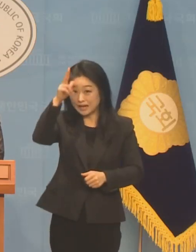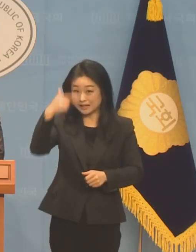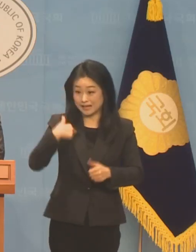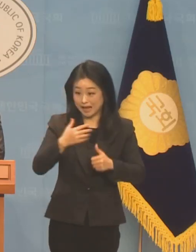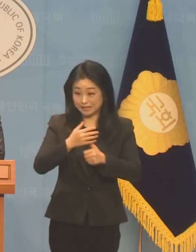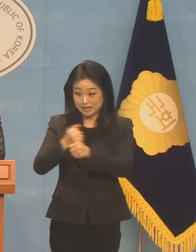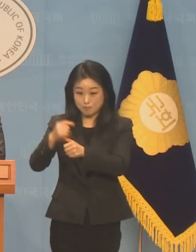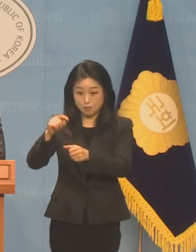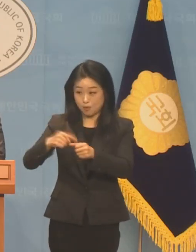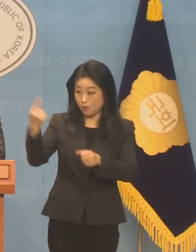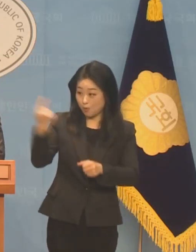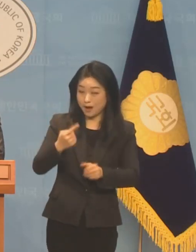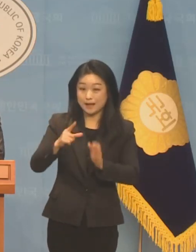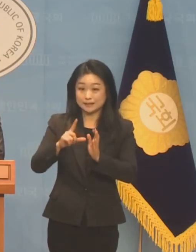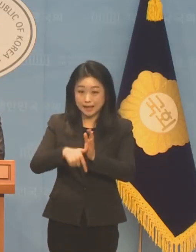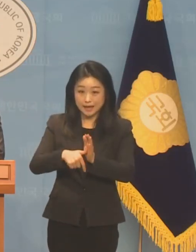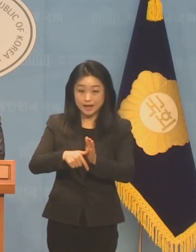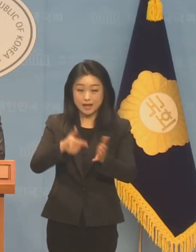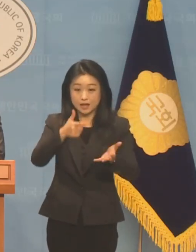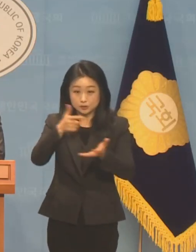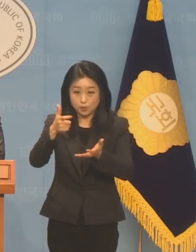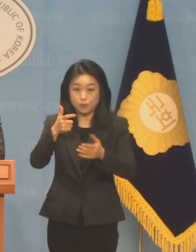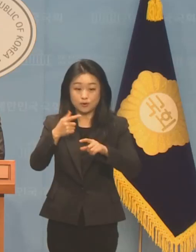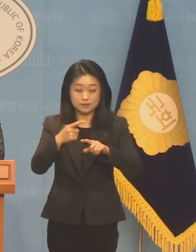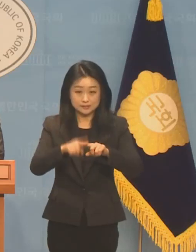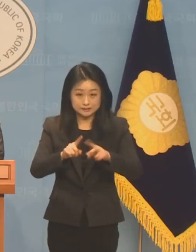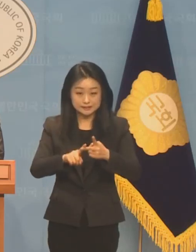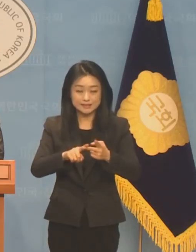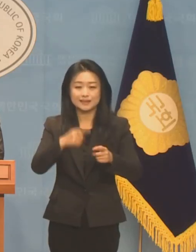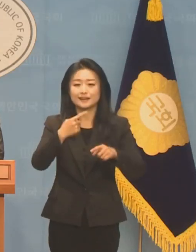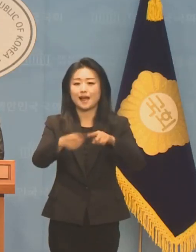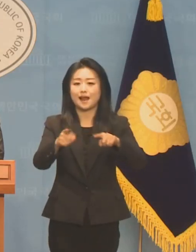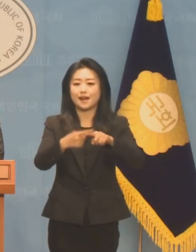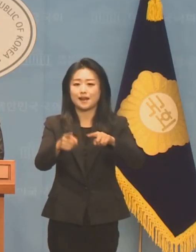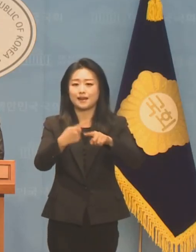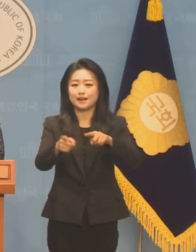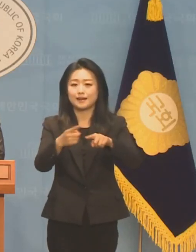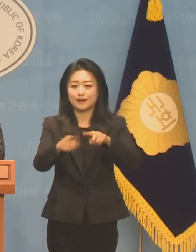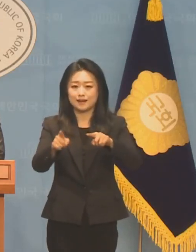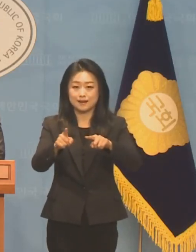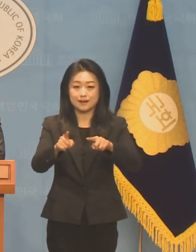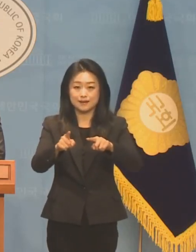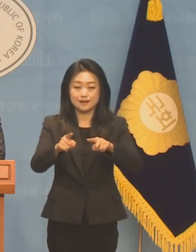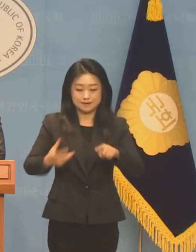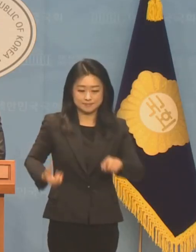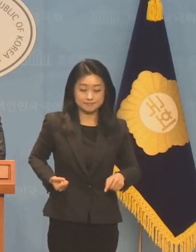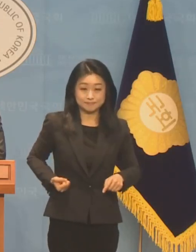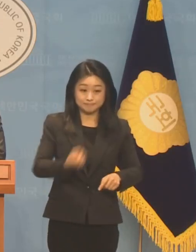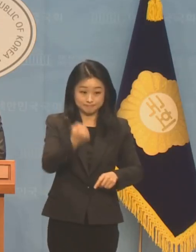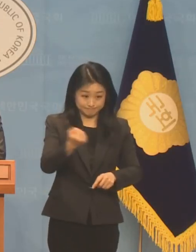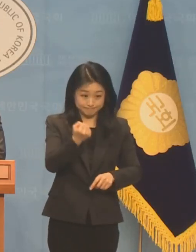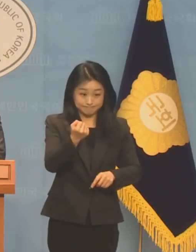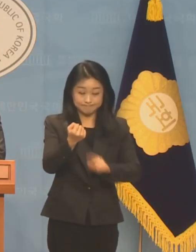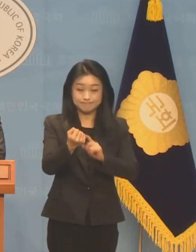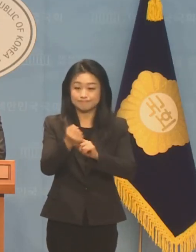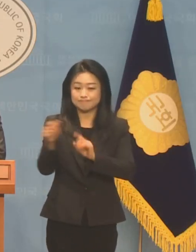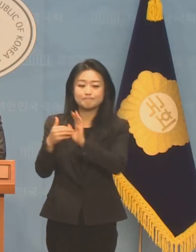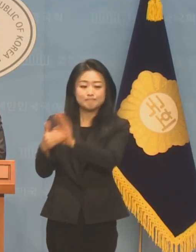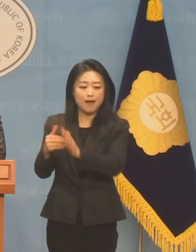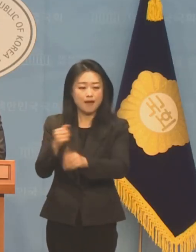경찰들에게 총은 안 되더라도 칼이라도 휴대해서 무조건 막으라는 지시를 했다는